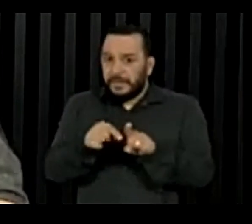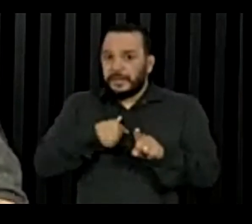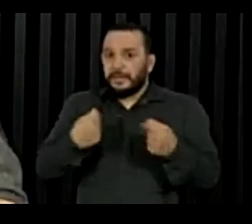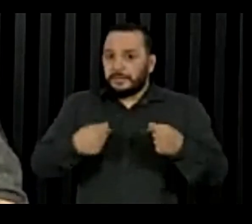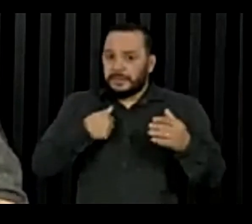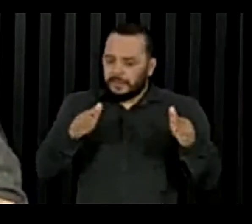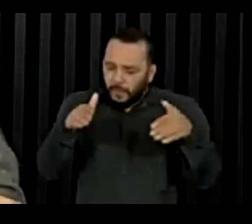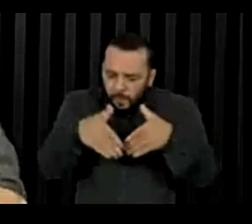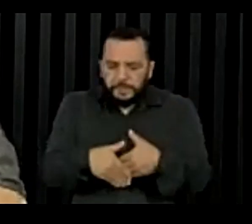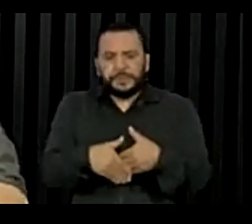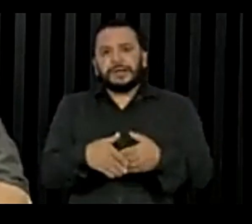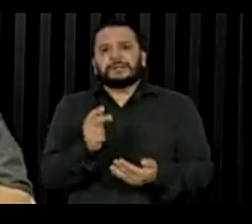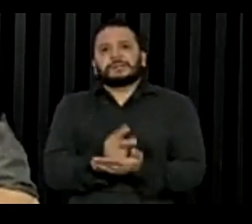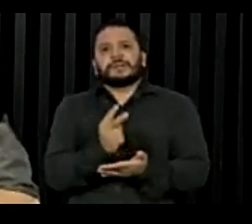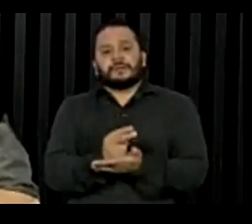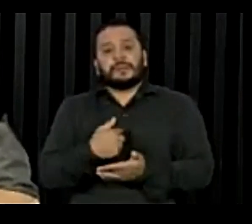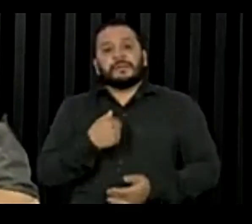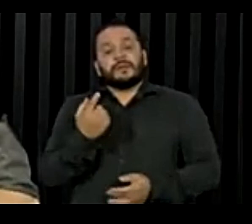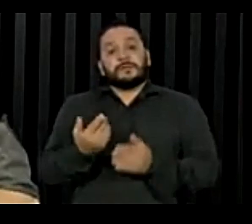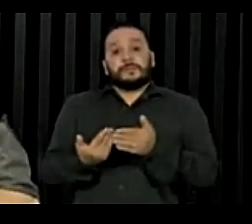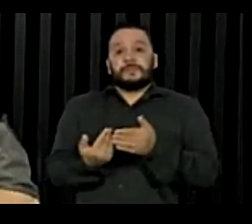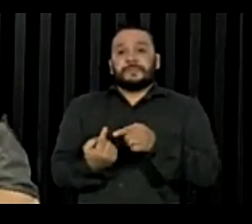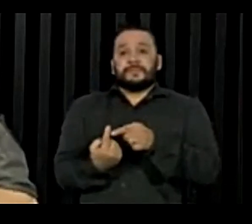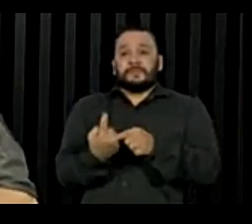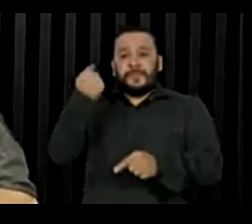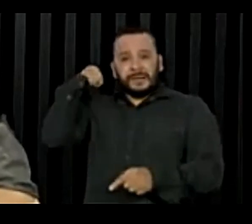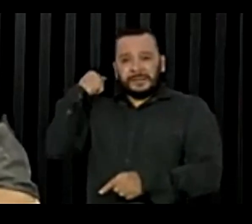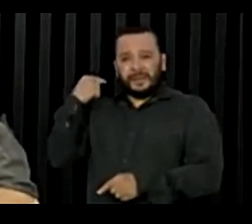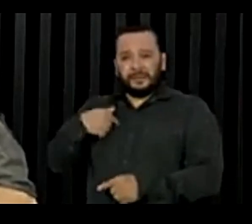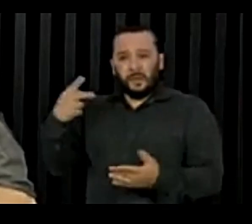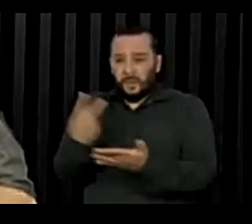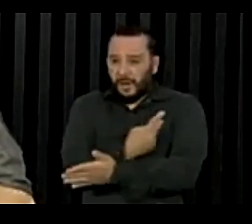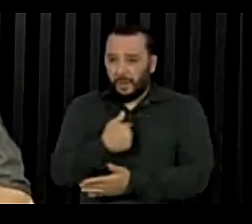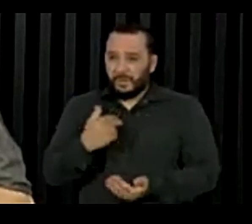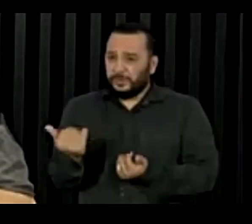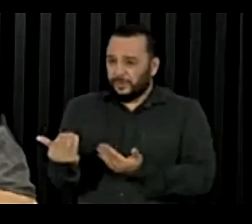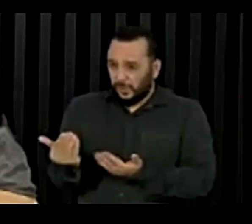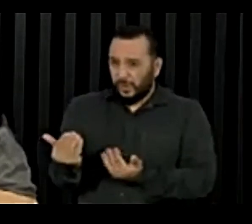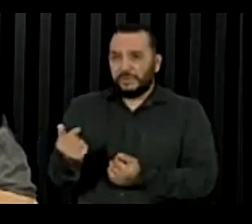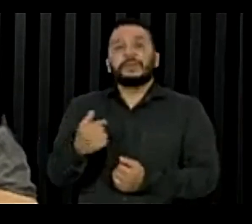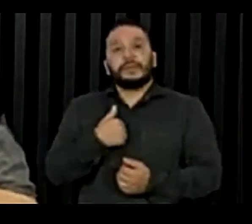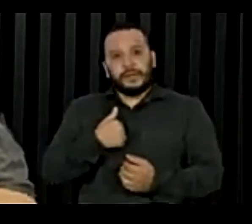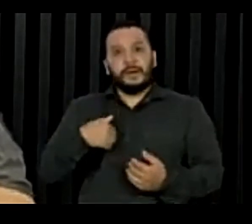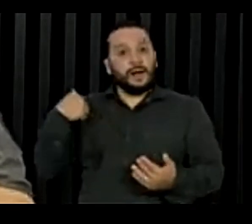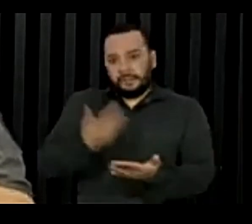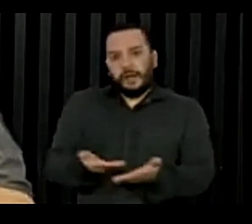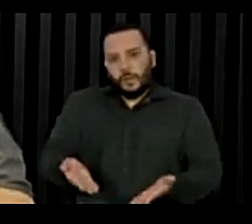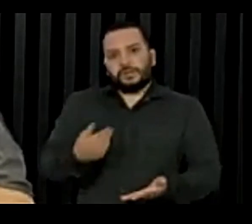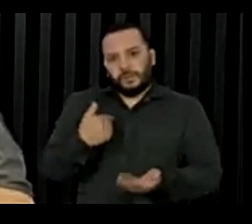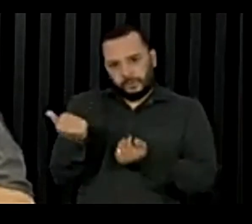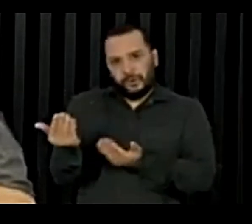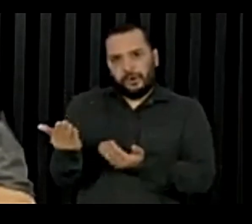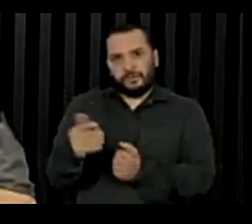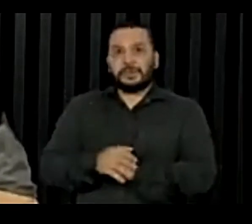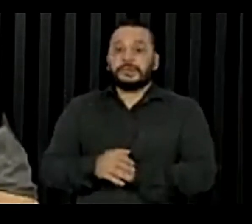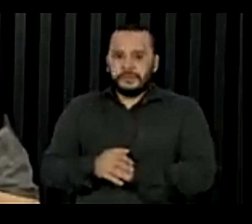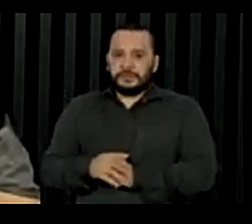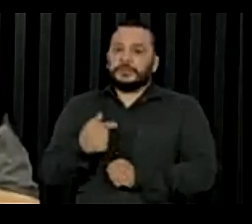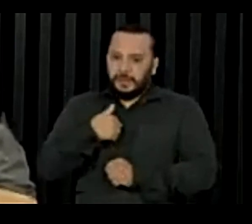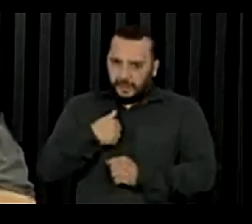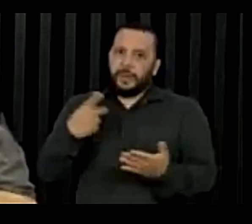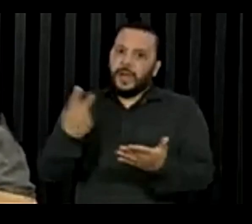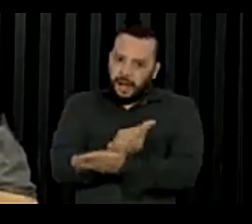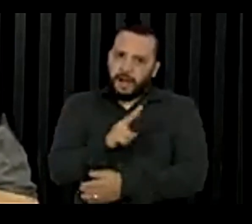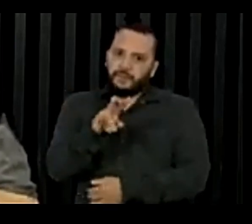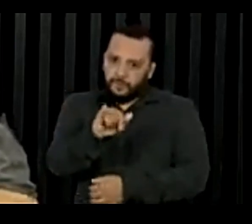humildade. Porque se teve um erro que eu cometi no passado, eu era jovem e acredito que eu ainda seja jovem, e ainda vou errar e